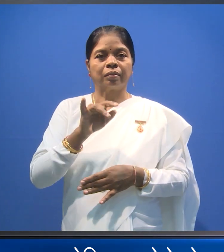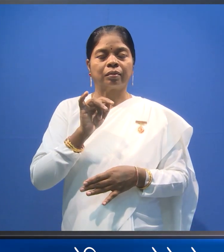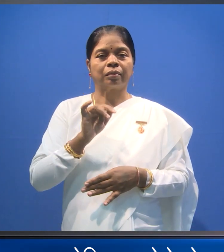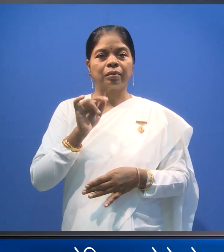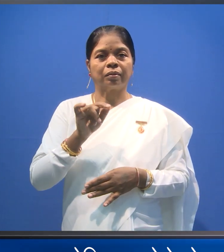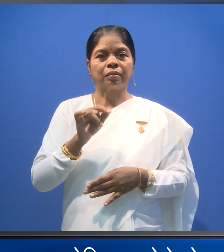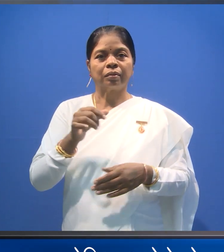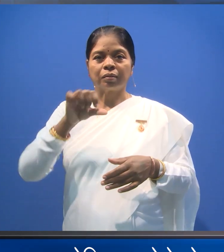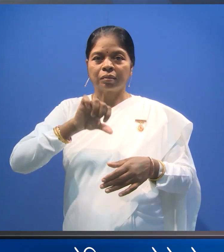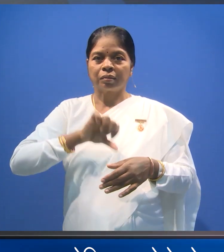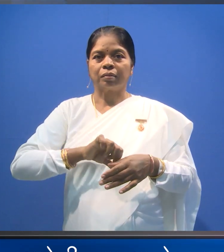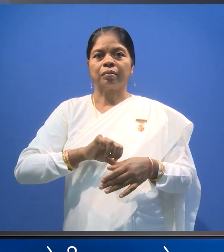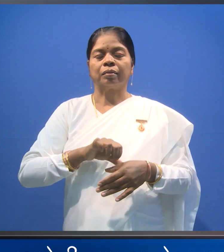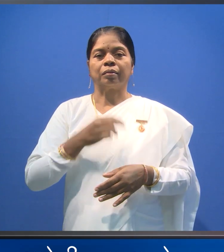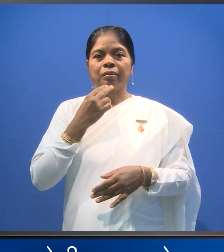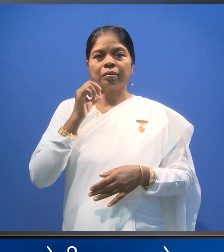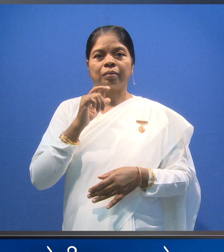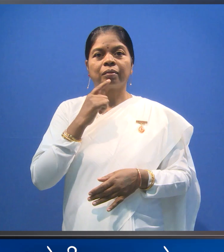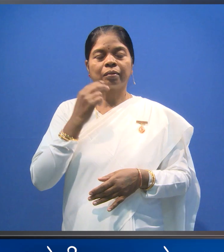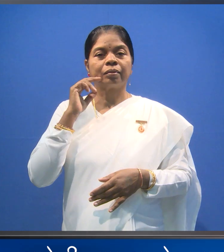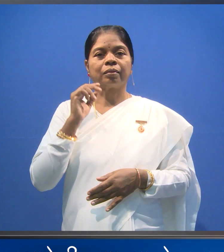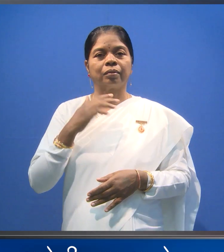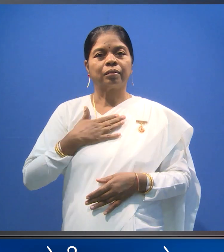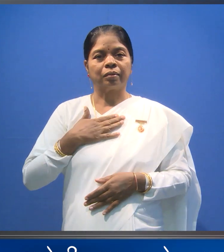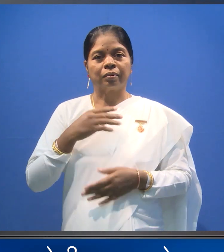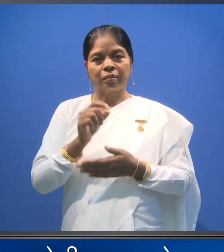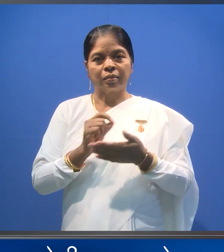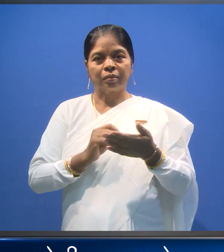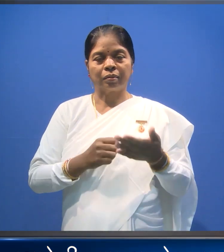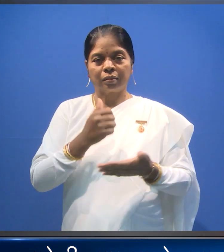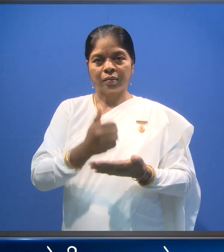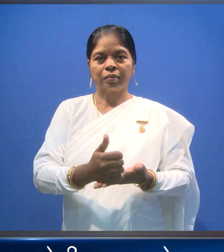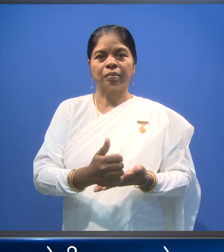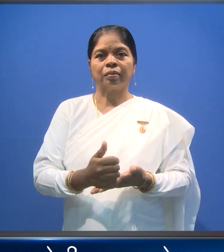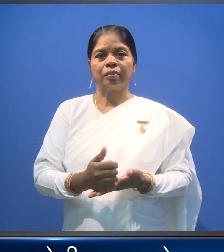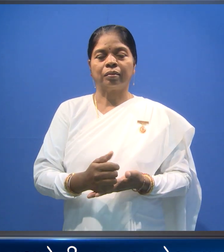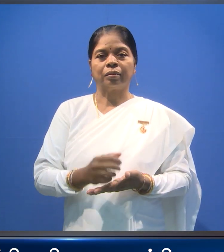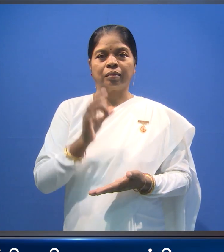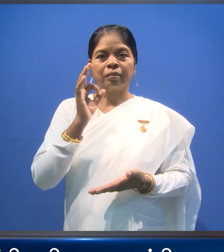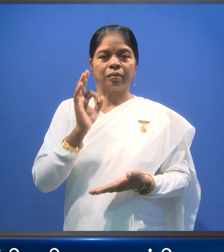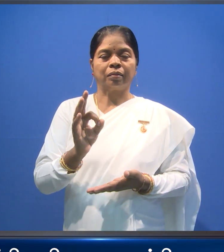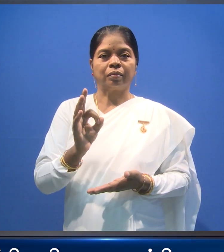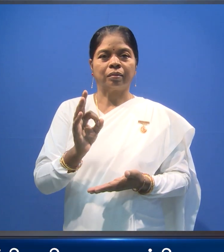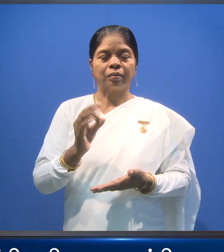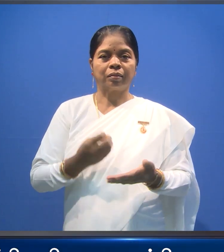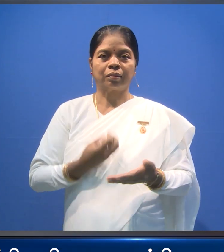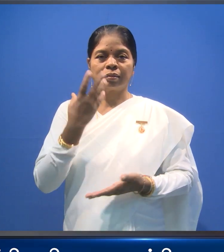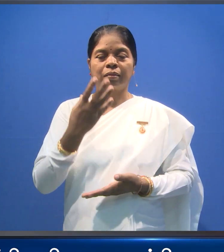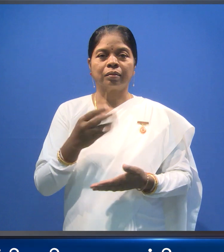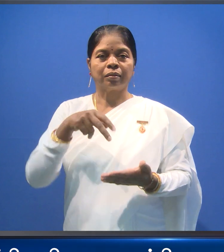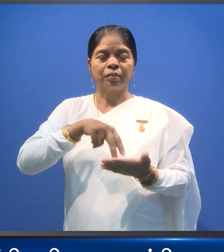होत होते, अशा वेळी आपल्या लेखनाच्या माध्यमातून एक नवी क्रांती उभी